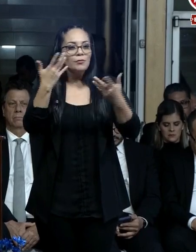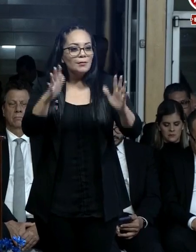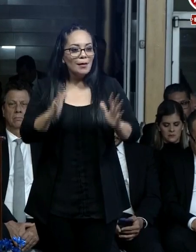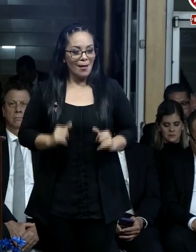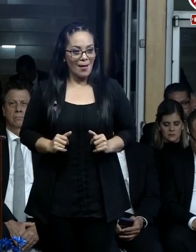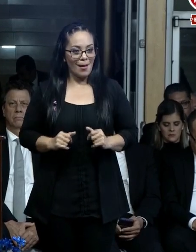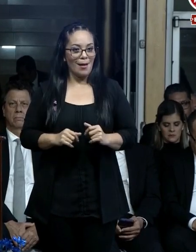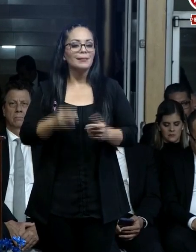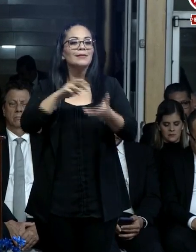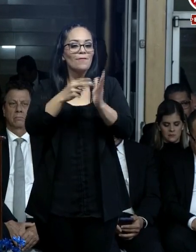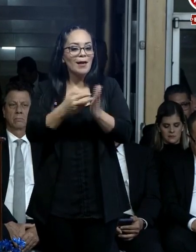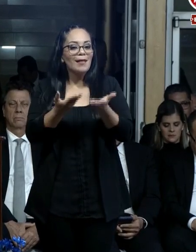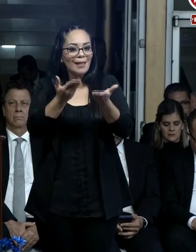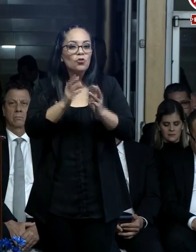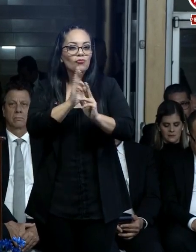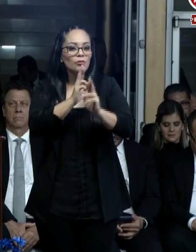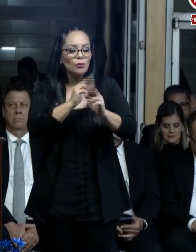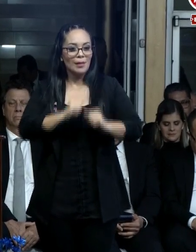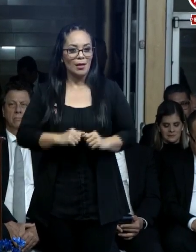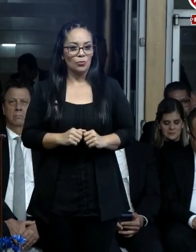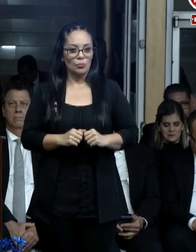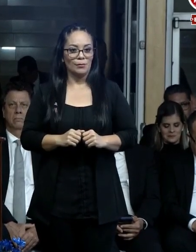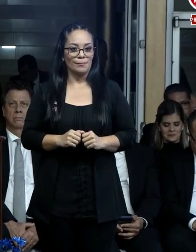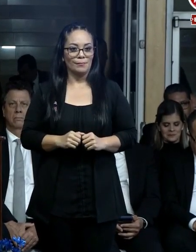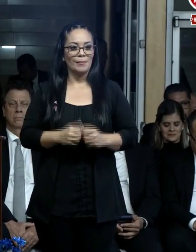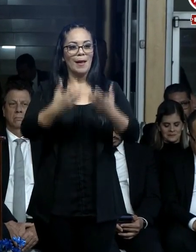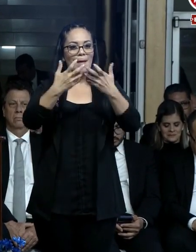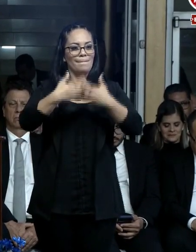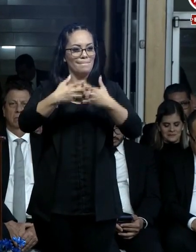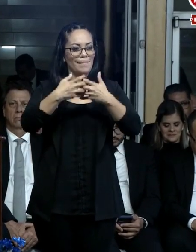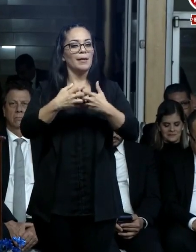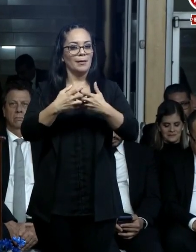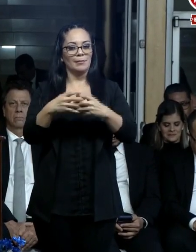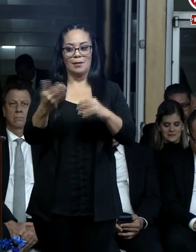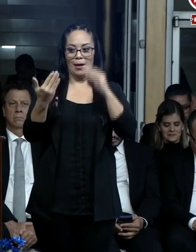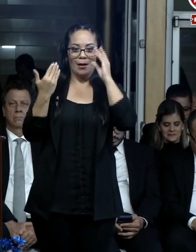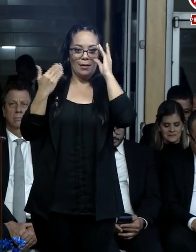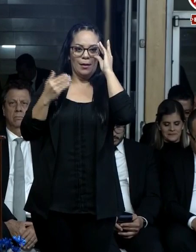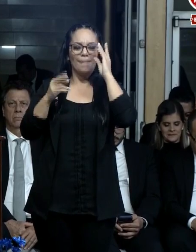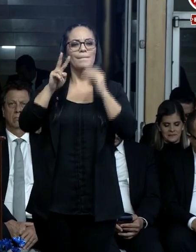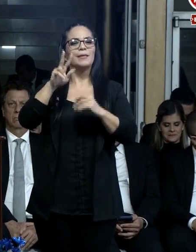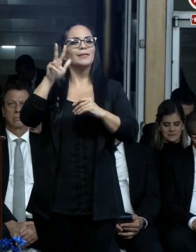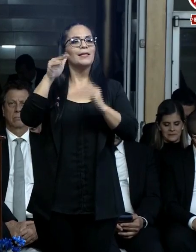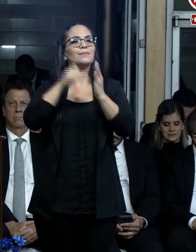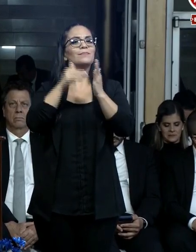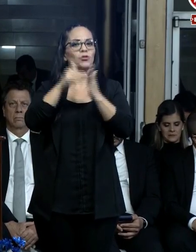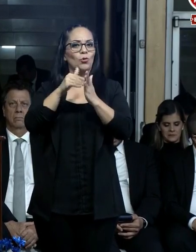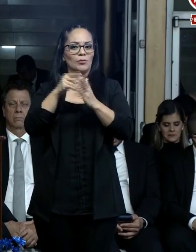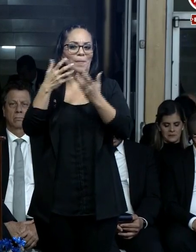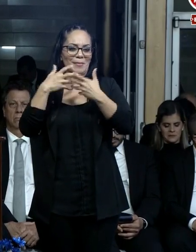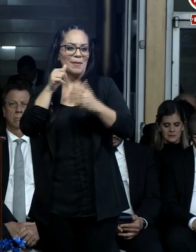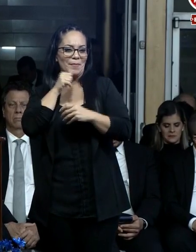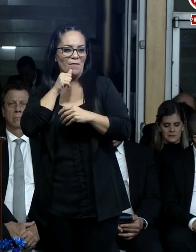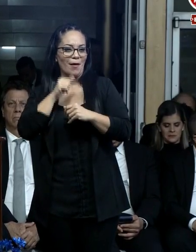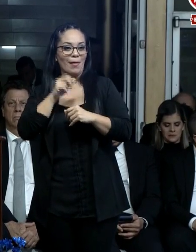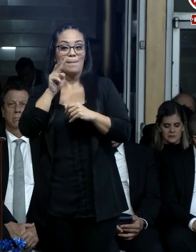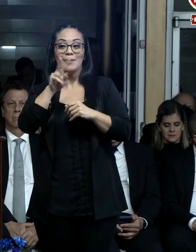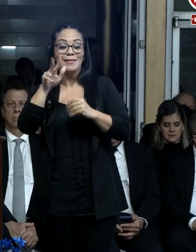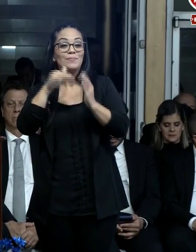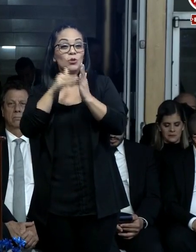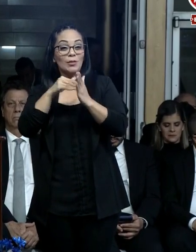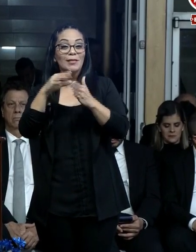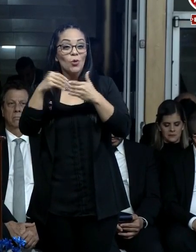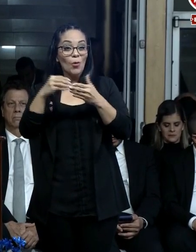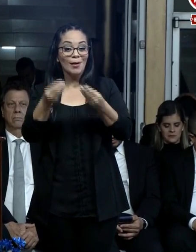frutos. La empresa Heraos Medevio acaba de invertir 23 millones de dólares,